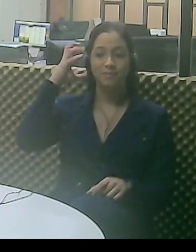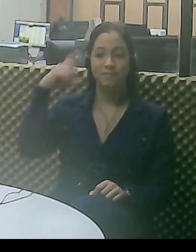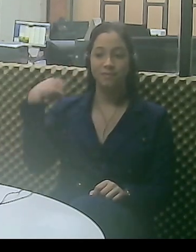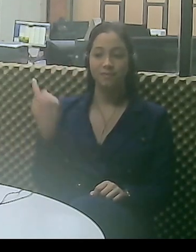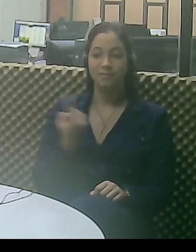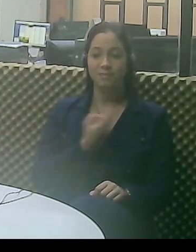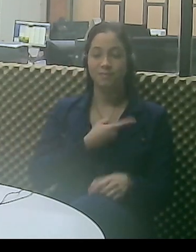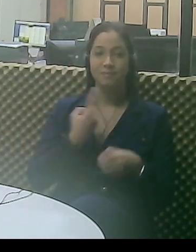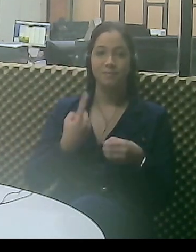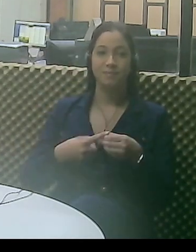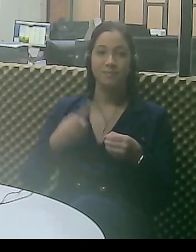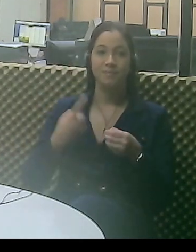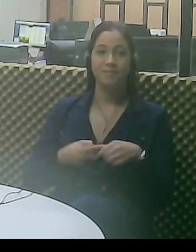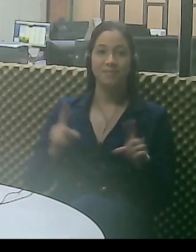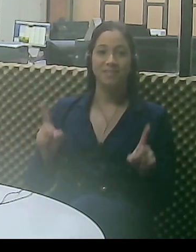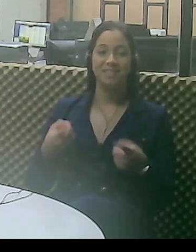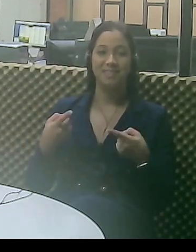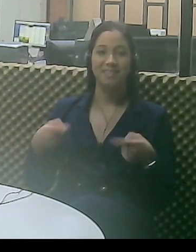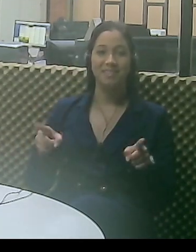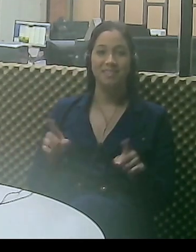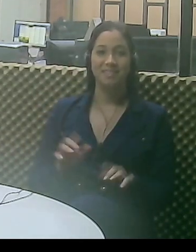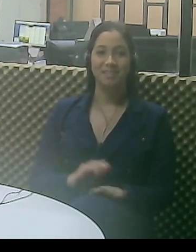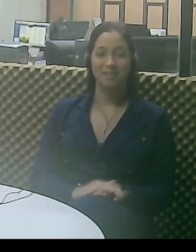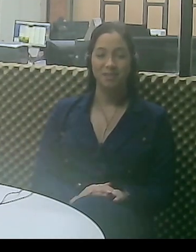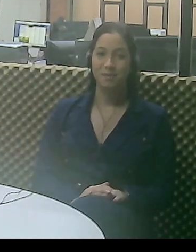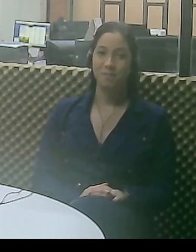Rádio Nossa Cidade.